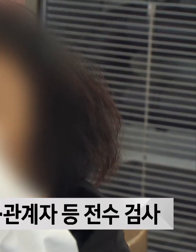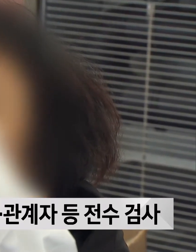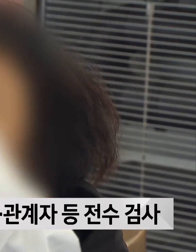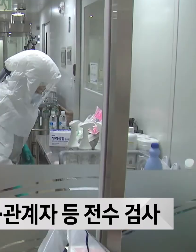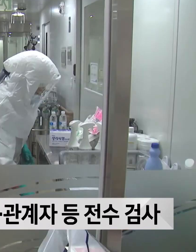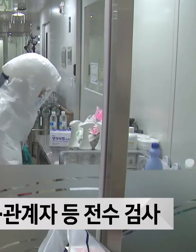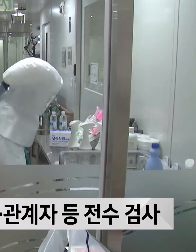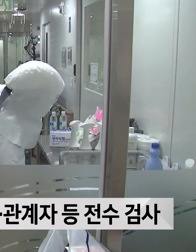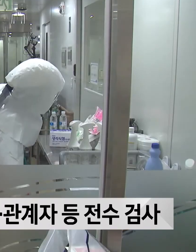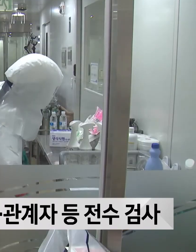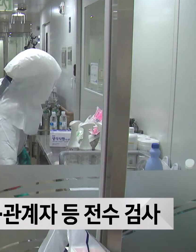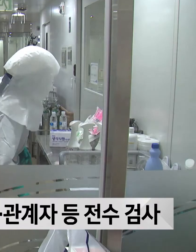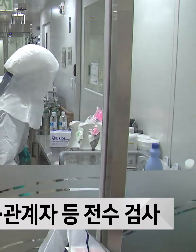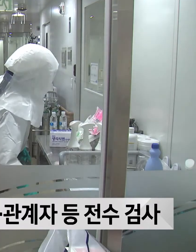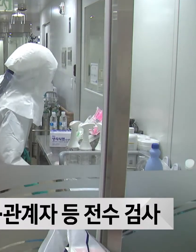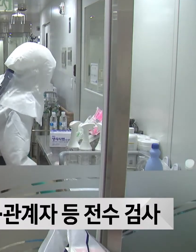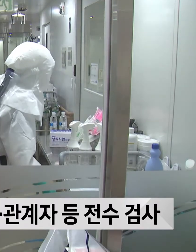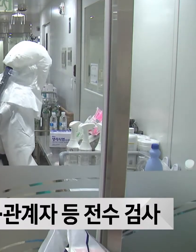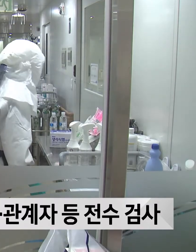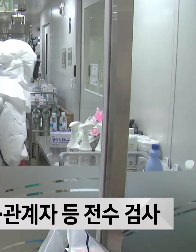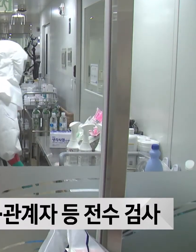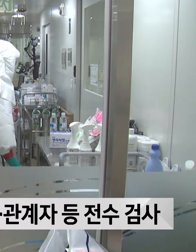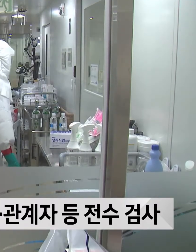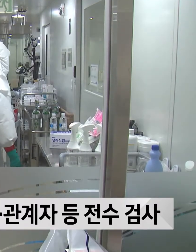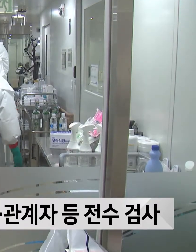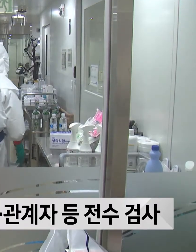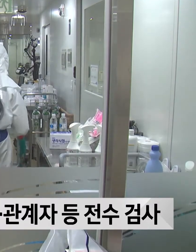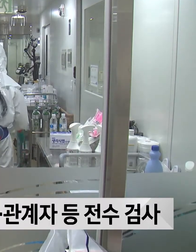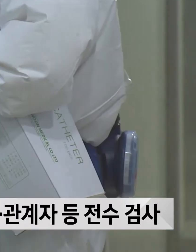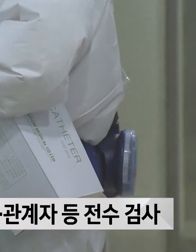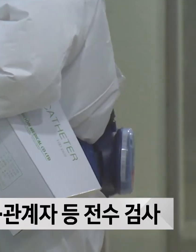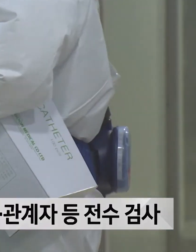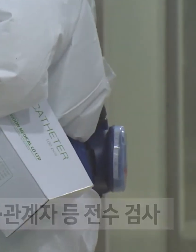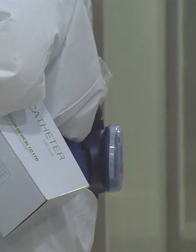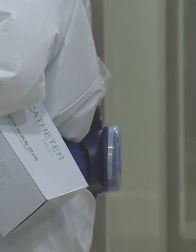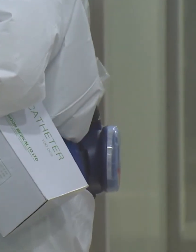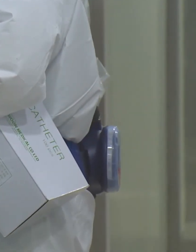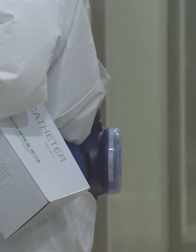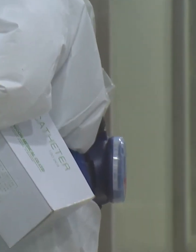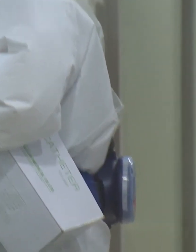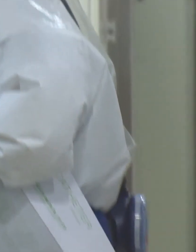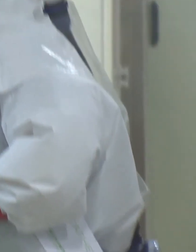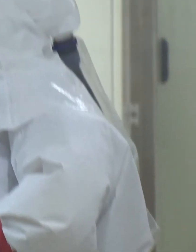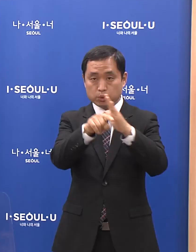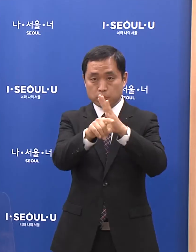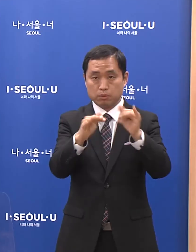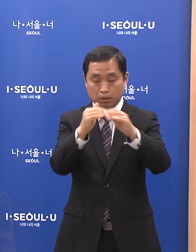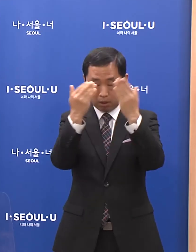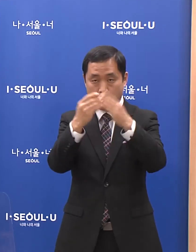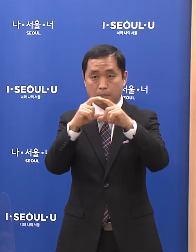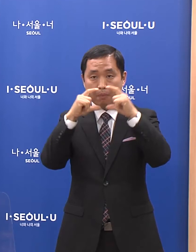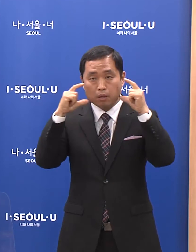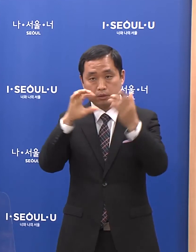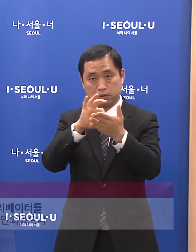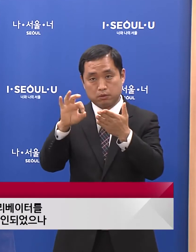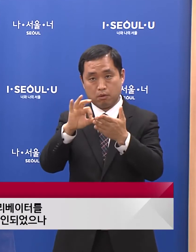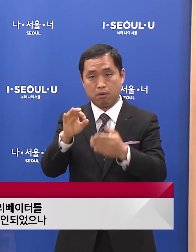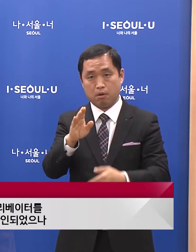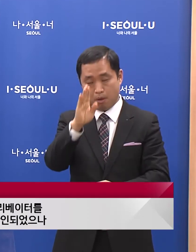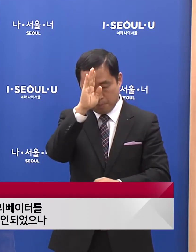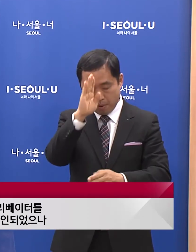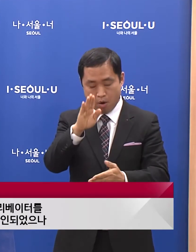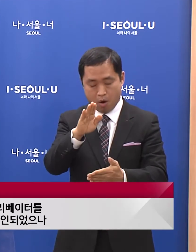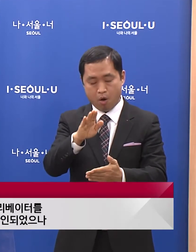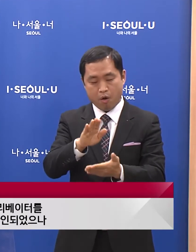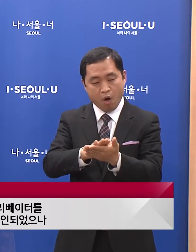나왔다고 설명했습니다 나머지 600 아근 4명은 검사 결과를 기다리고 있습니다 반열 환자 전용